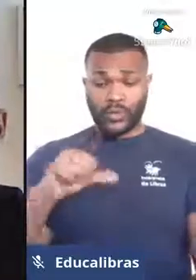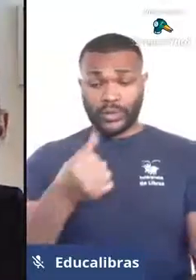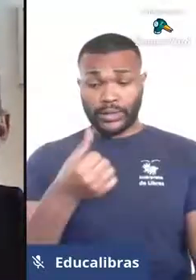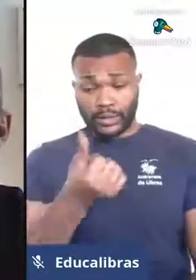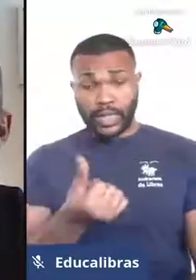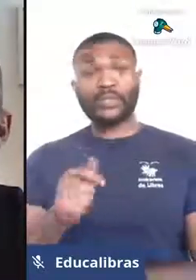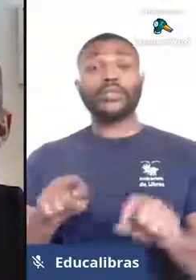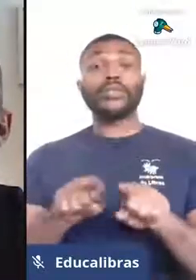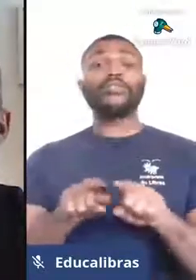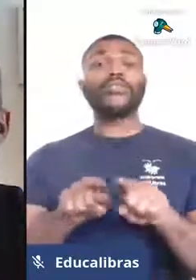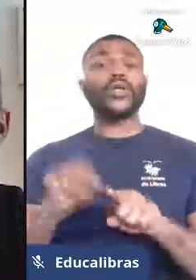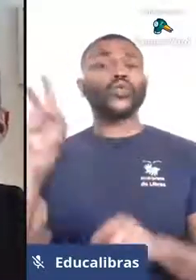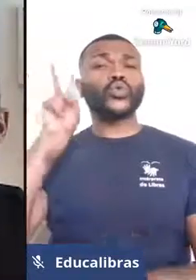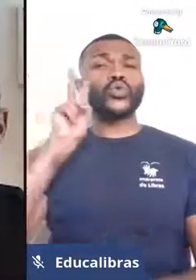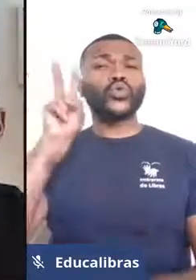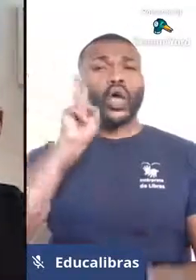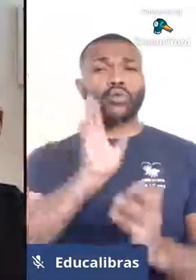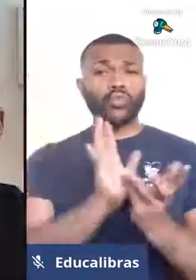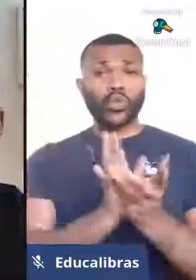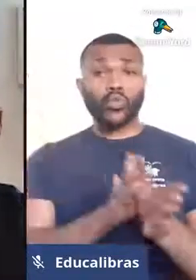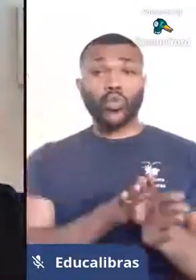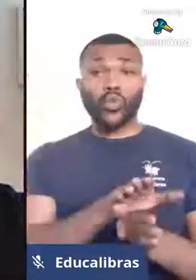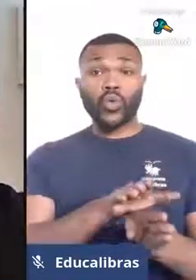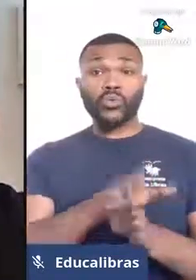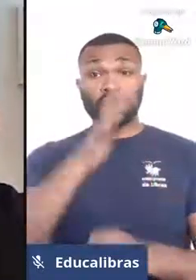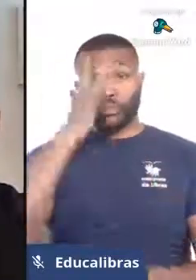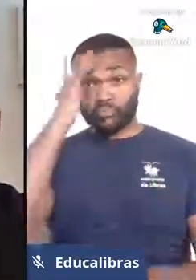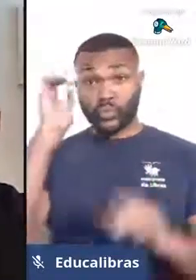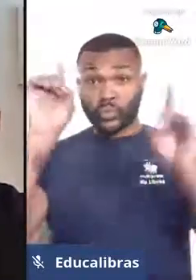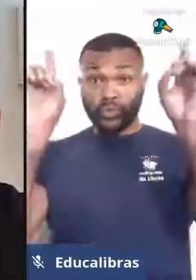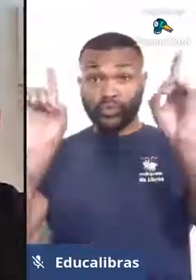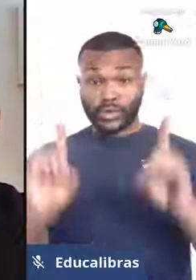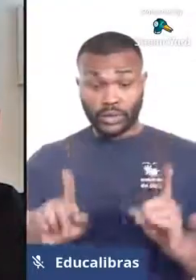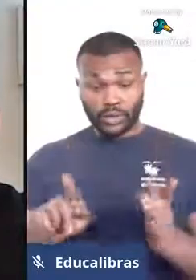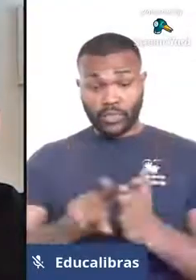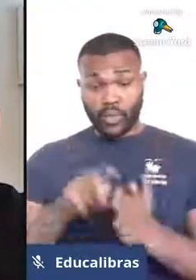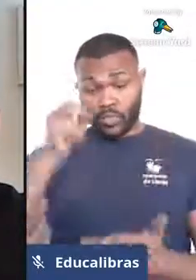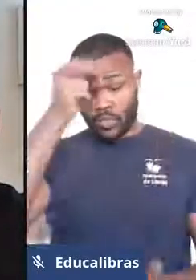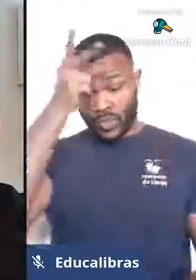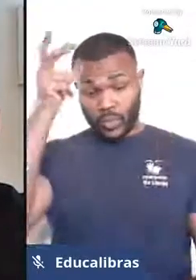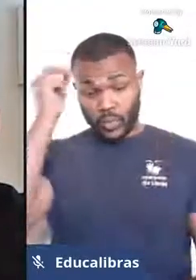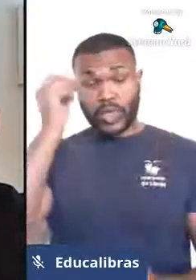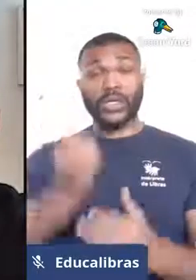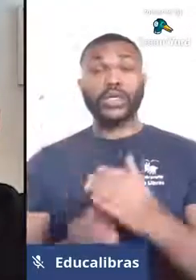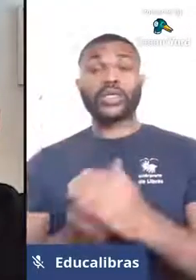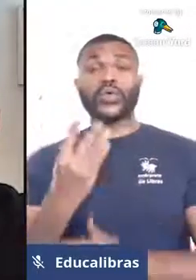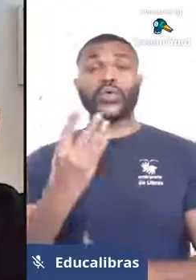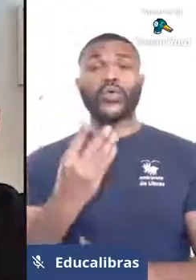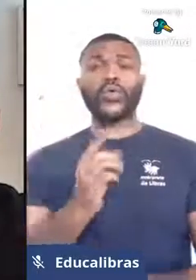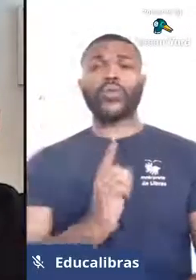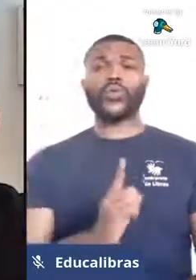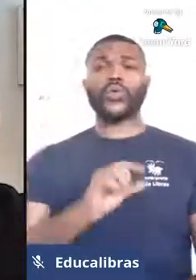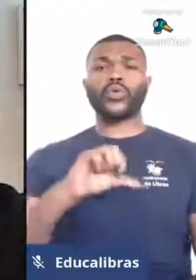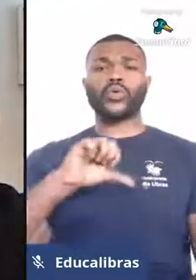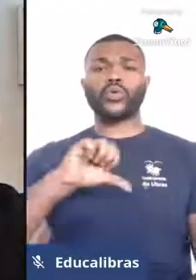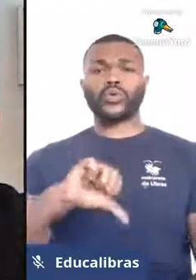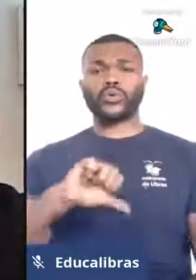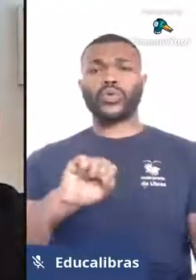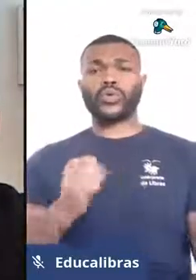do Conselho Municipal da Pessoa com Deficiência, foi criado, se eu não me engano, em 89,